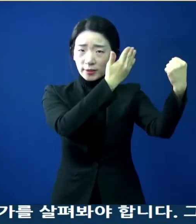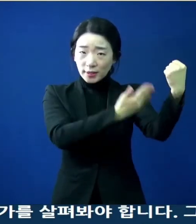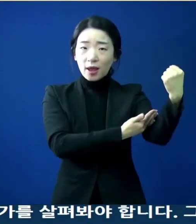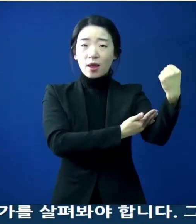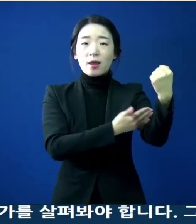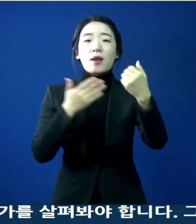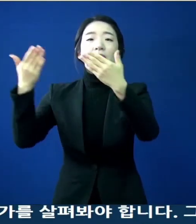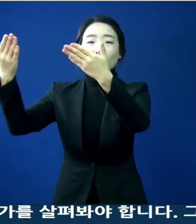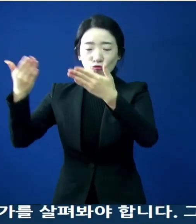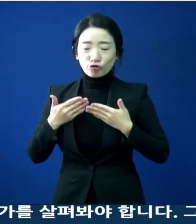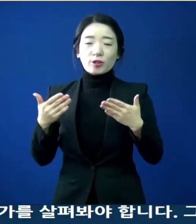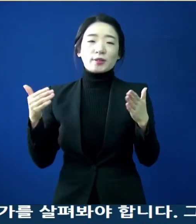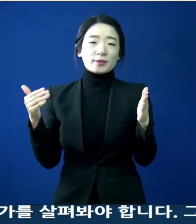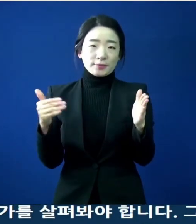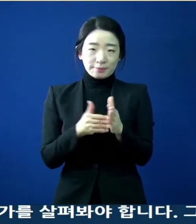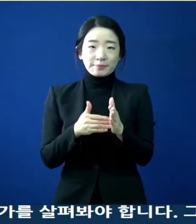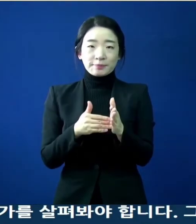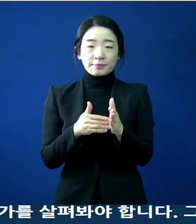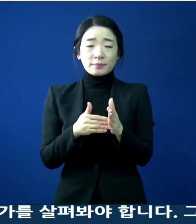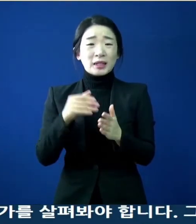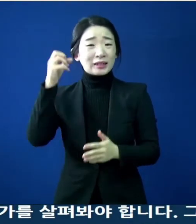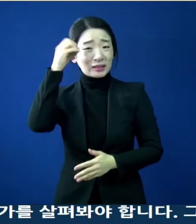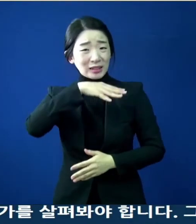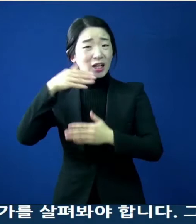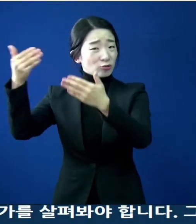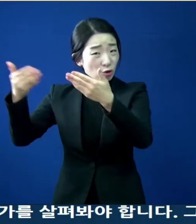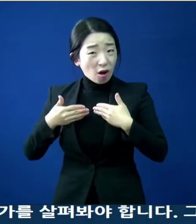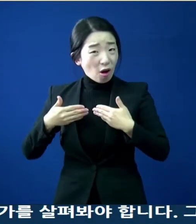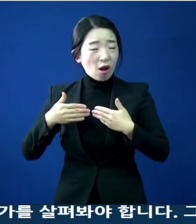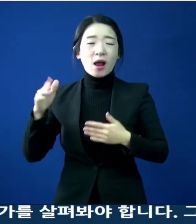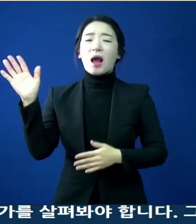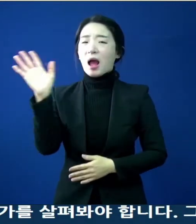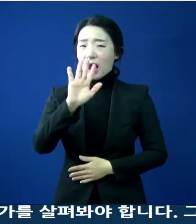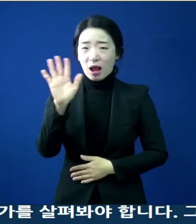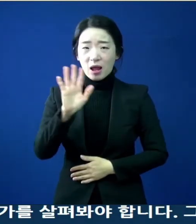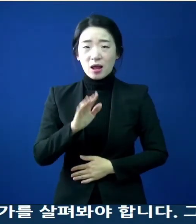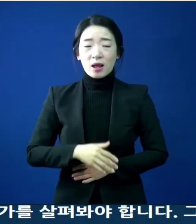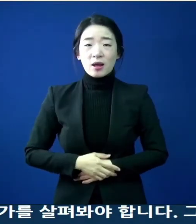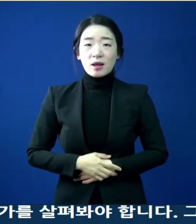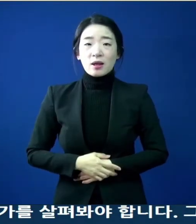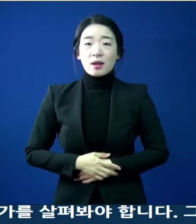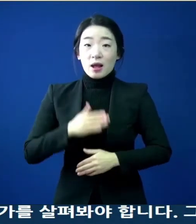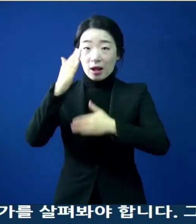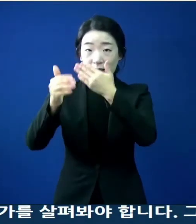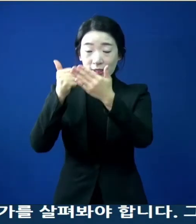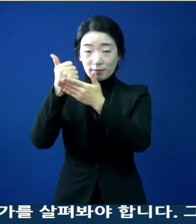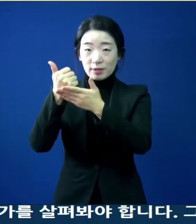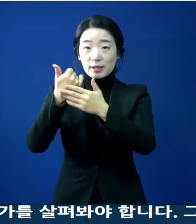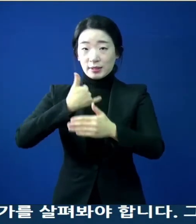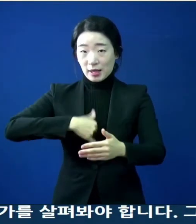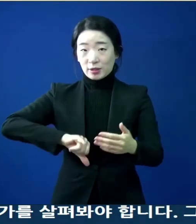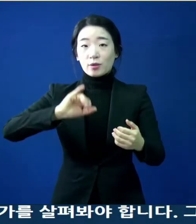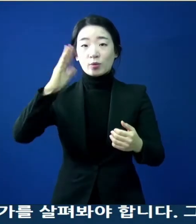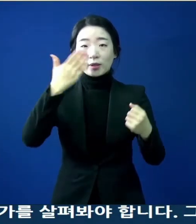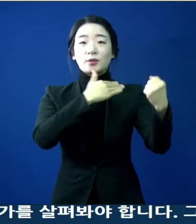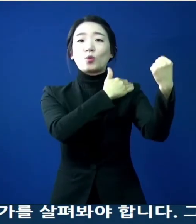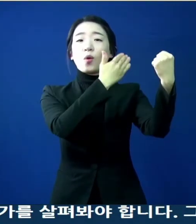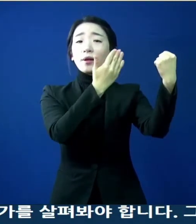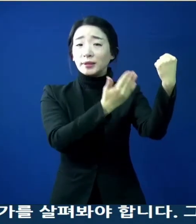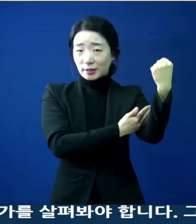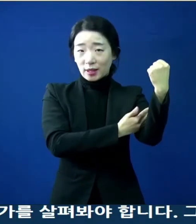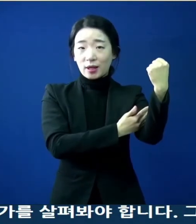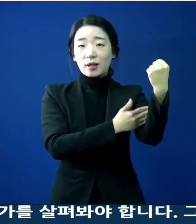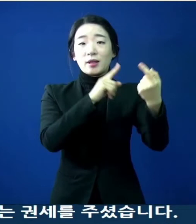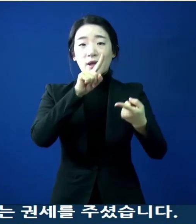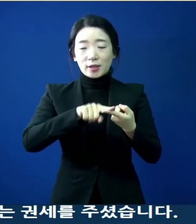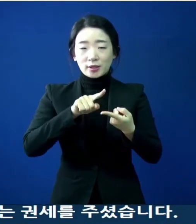자녀가 되는 권세를 주셨을 때 그냥 주시지 않았습니다. 오늘 본문에는 자녀가 주는 권세를 그냥 주신 것이 아니라 13절로 이동해